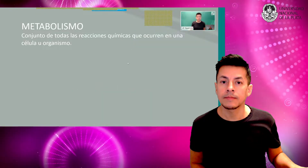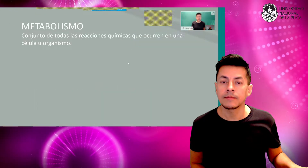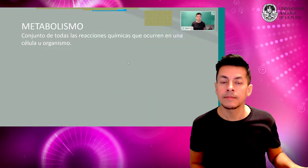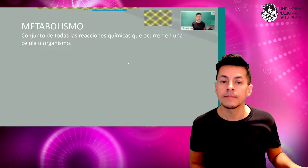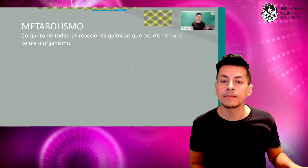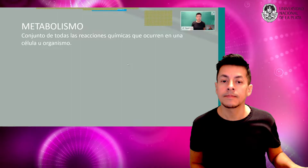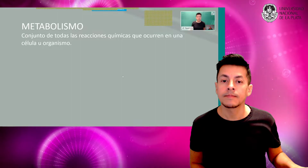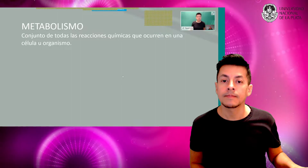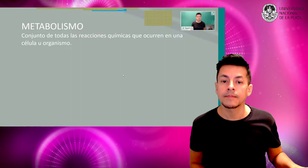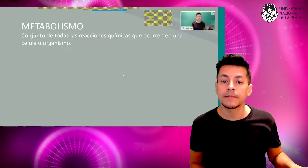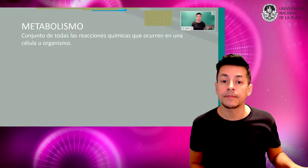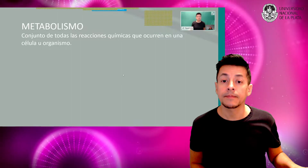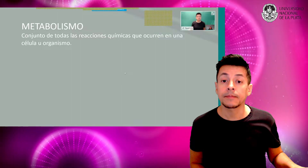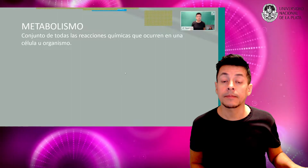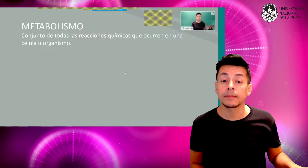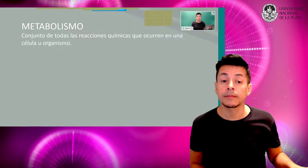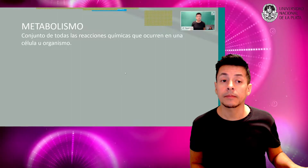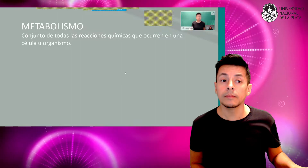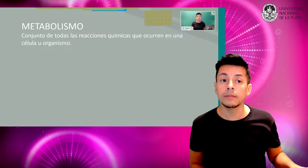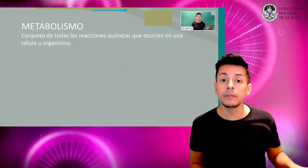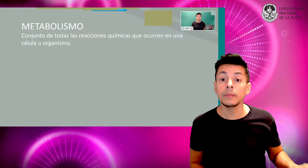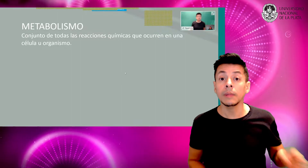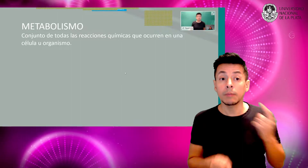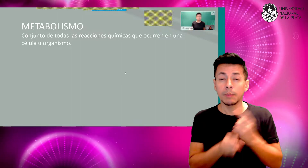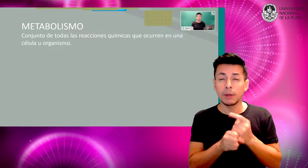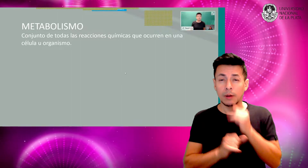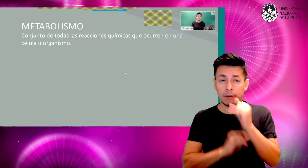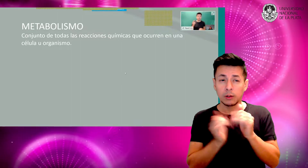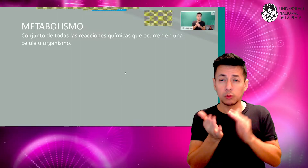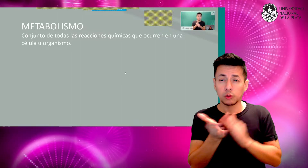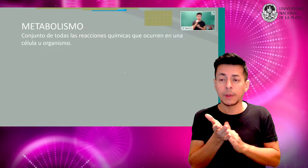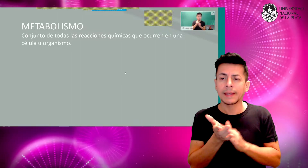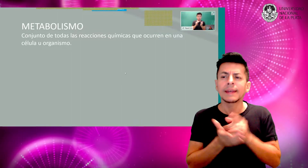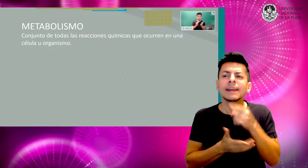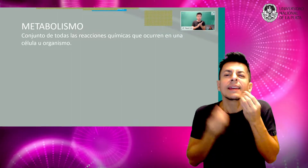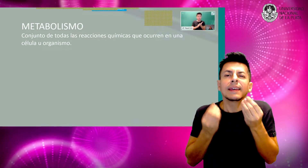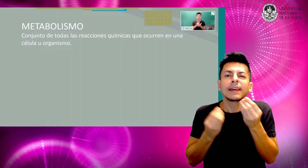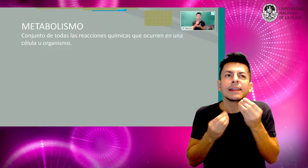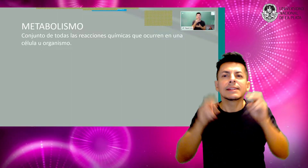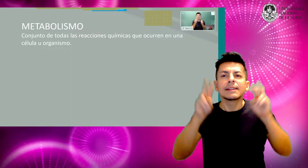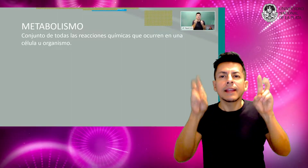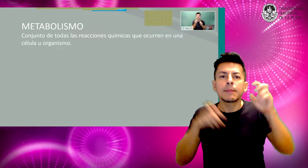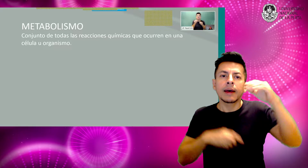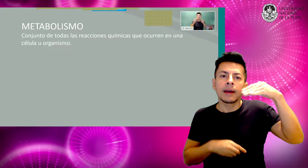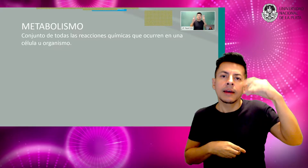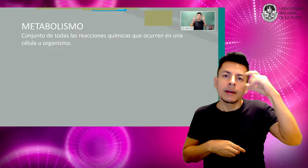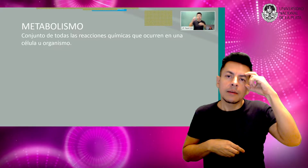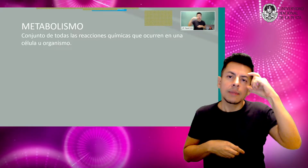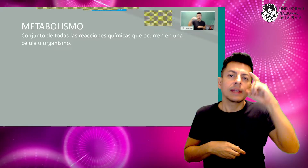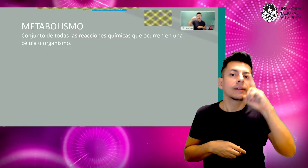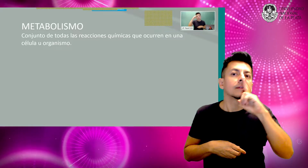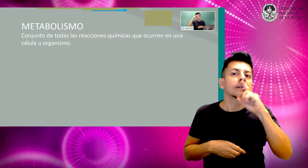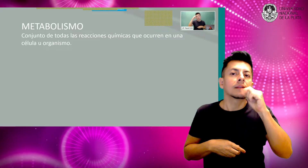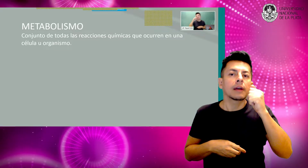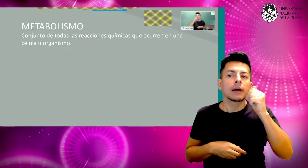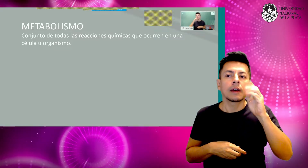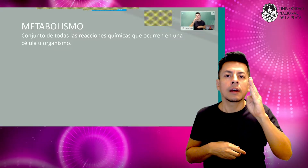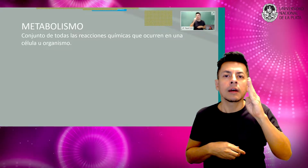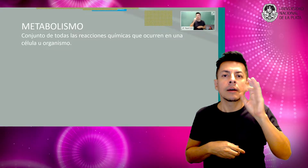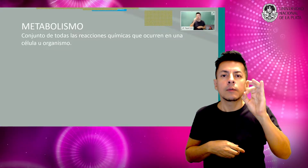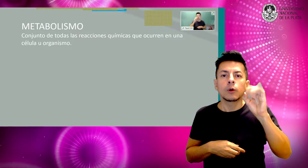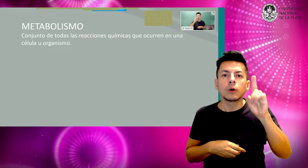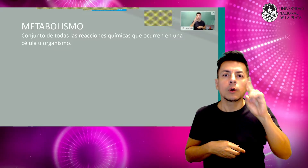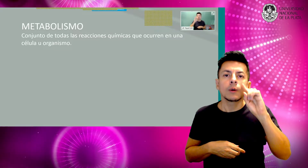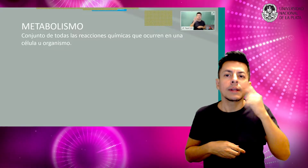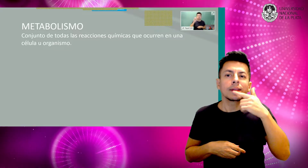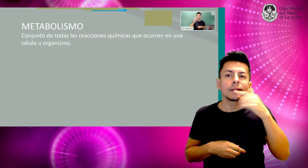Entonces, primero vamos a hablar sobre qué es el metabolismo. El metabolismo es un conjunto de reacciones químicas que ocurren en toda